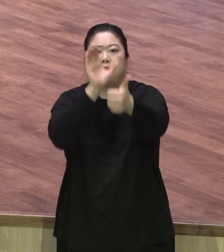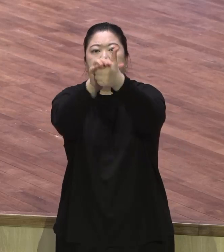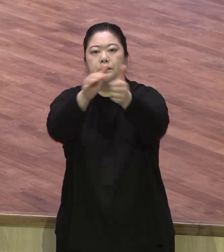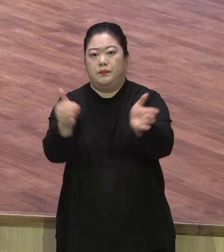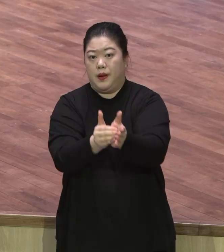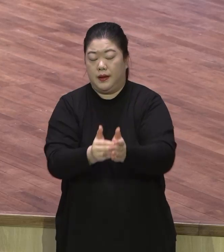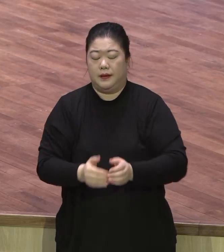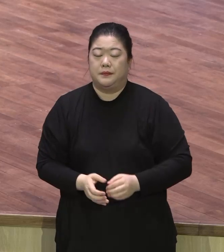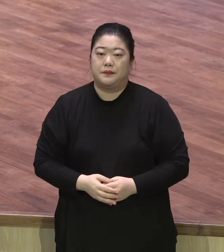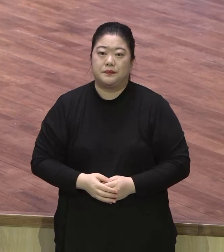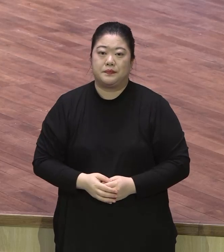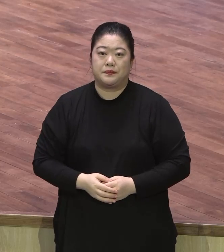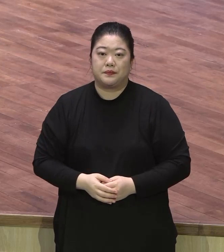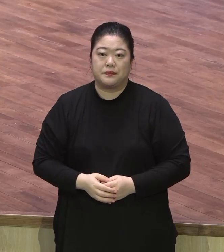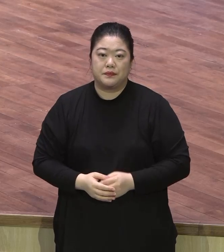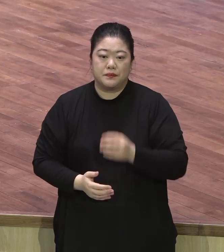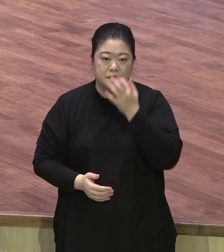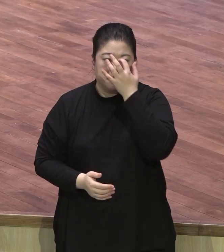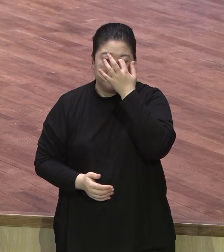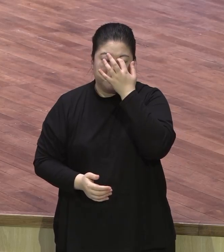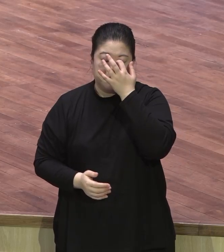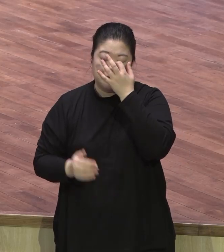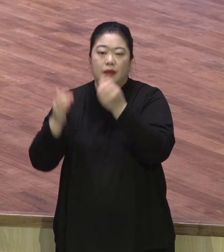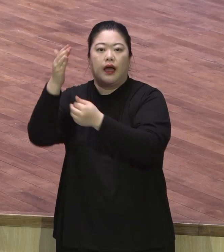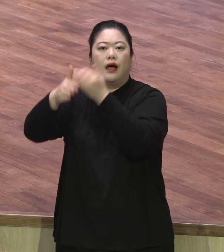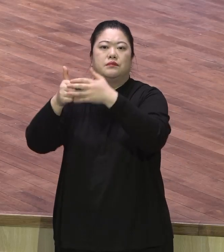이게 미션이에요 이건 명령이에요